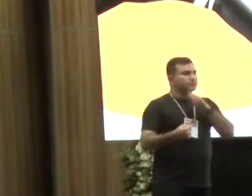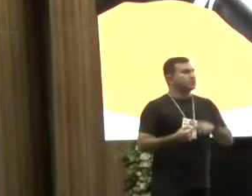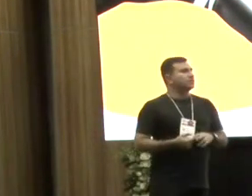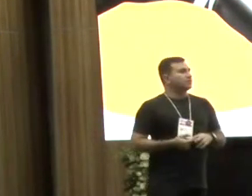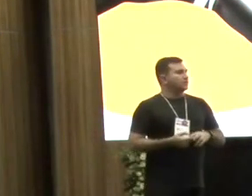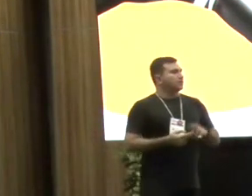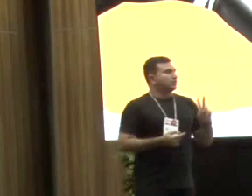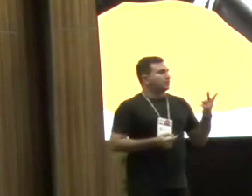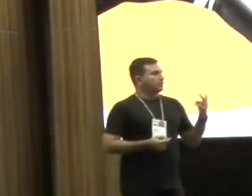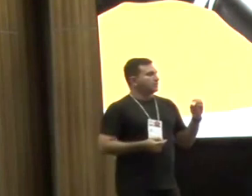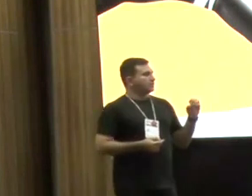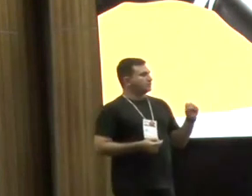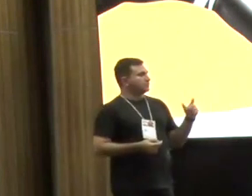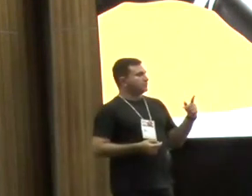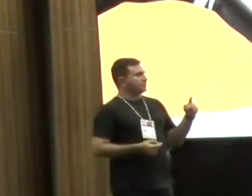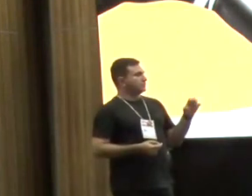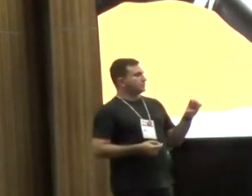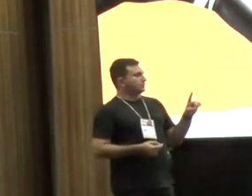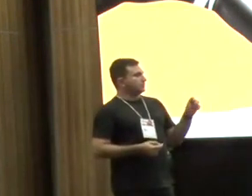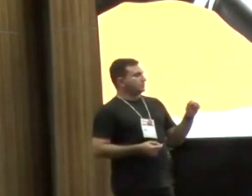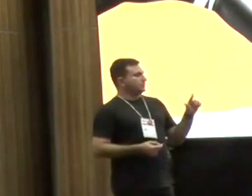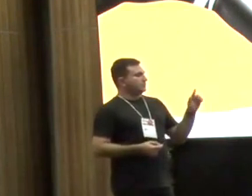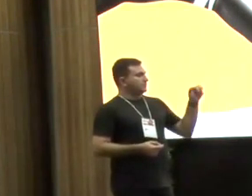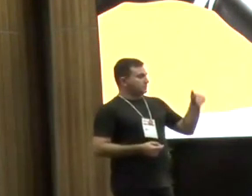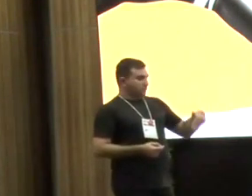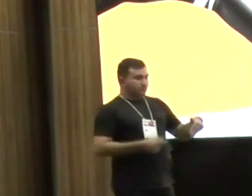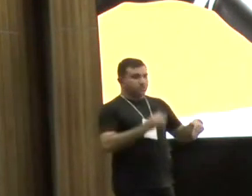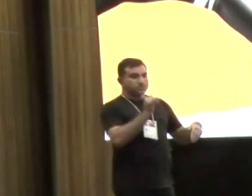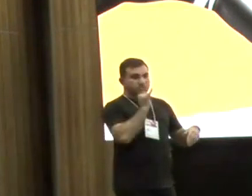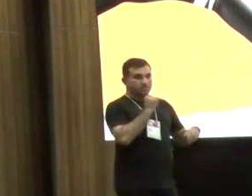hospedagem, sabe? Álgebra.